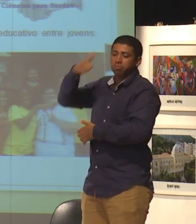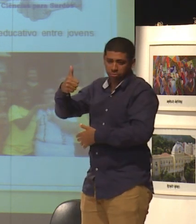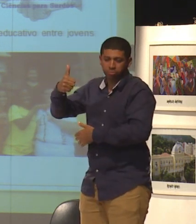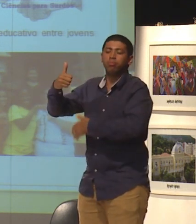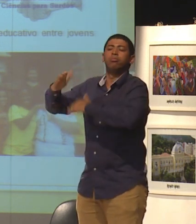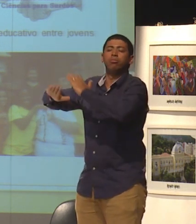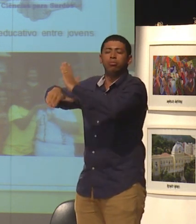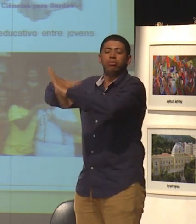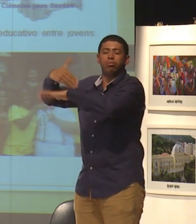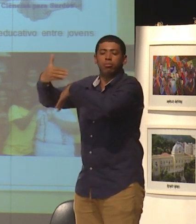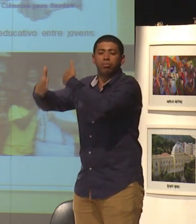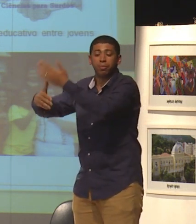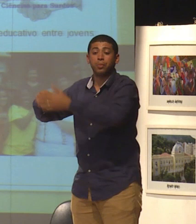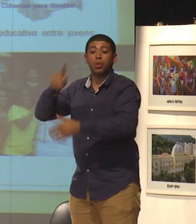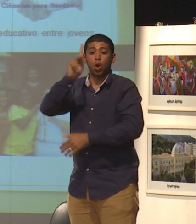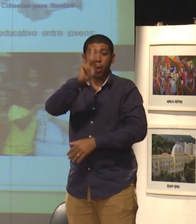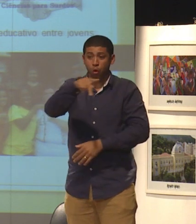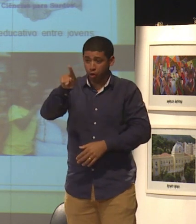E o surdo ele tinha esse contato.